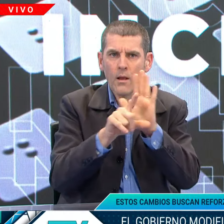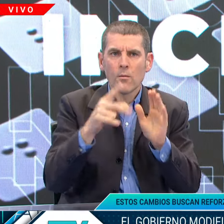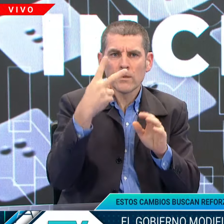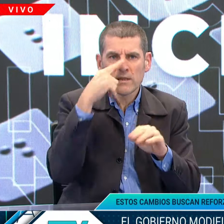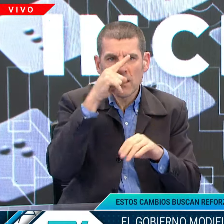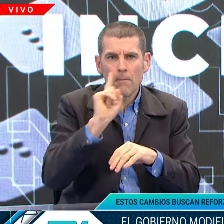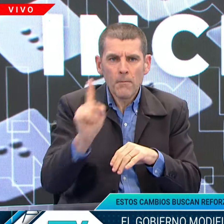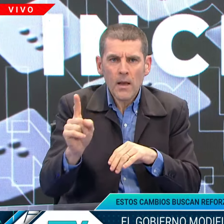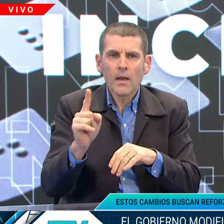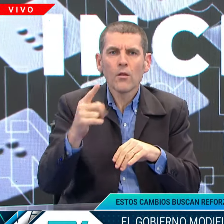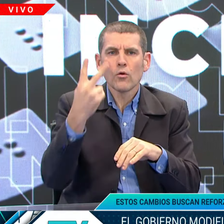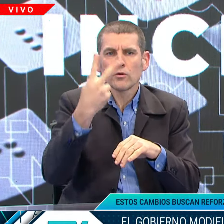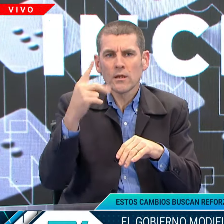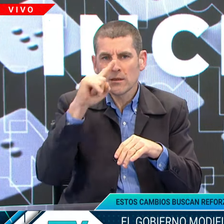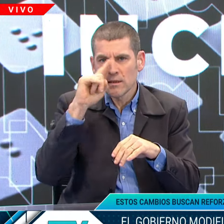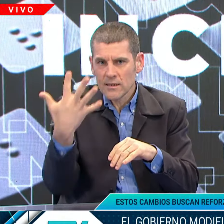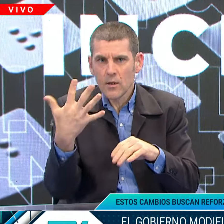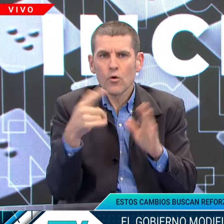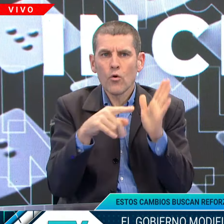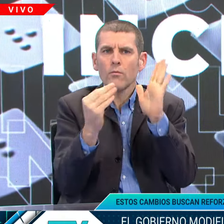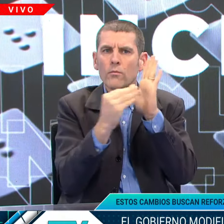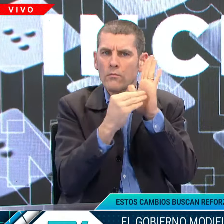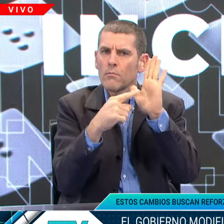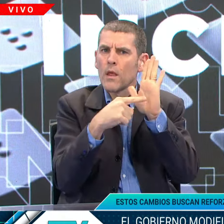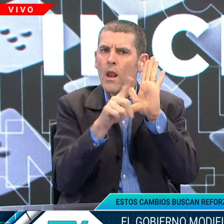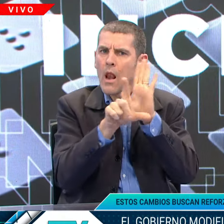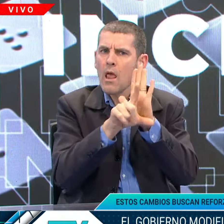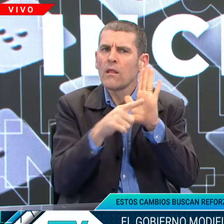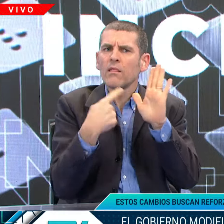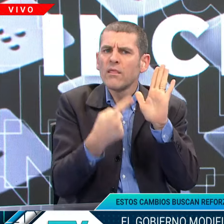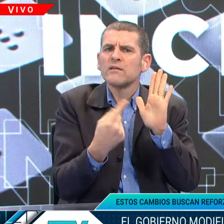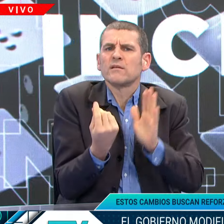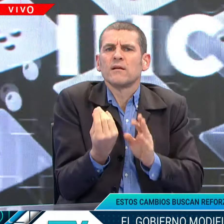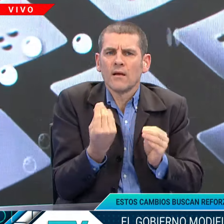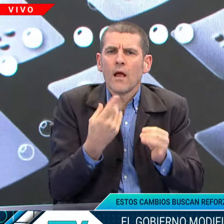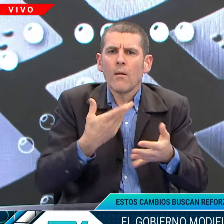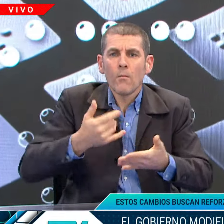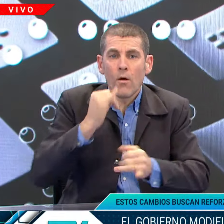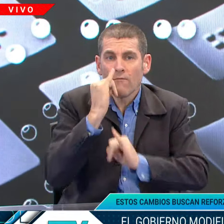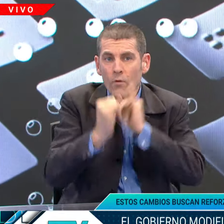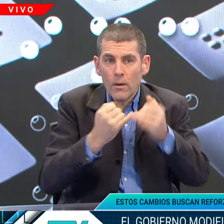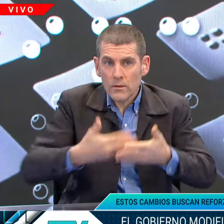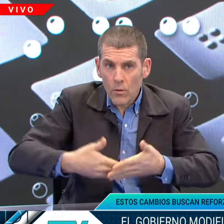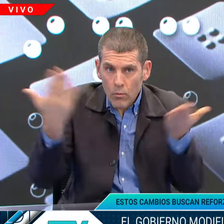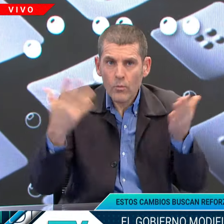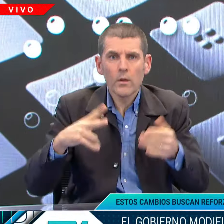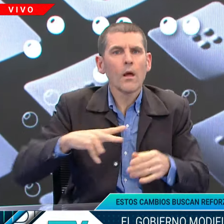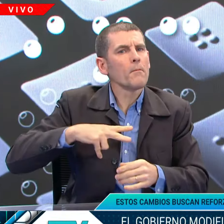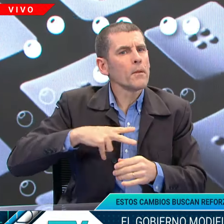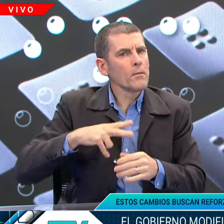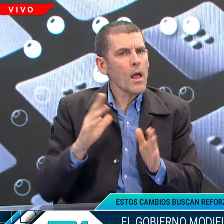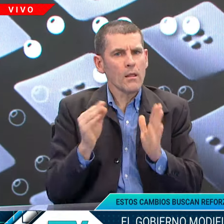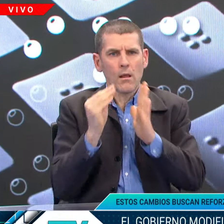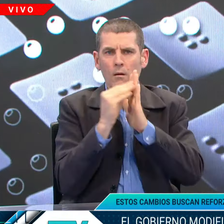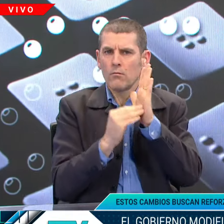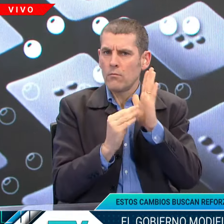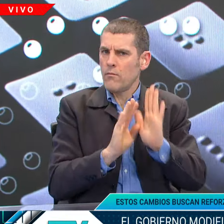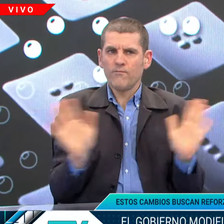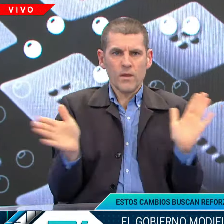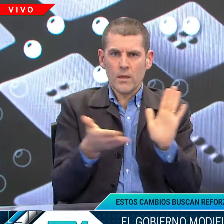especificando que la información pública no incluirá datos de naturaleza privada generados por